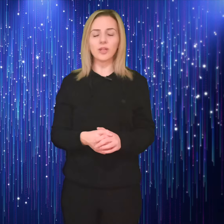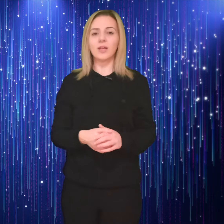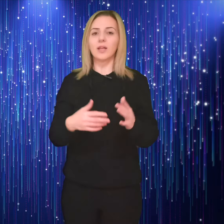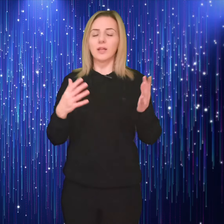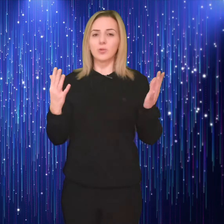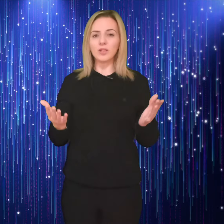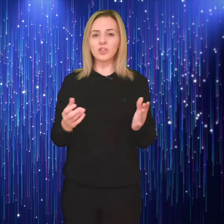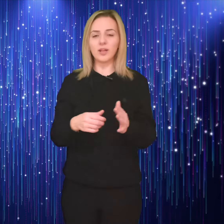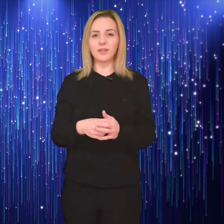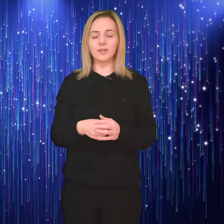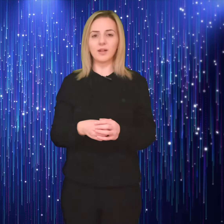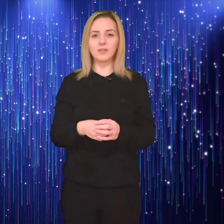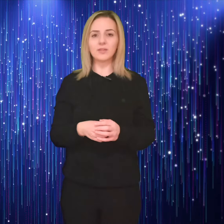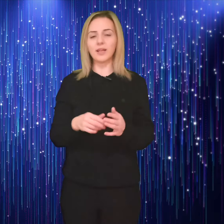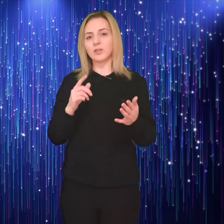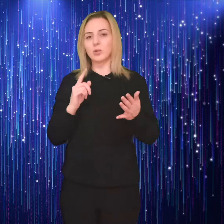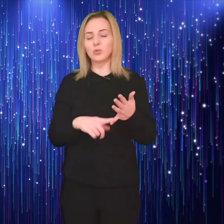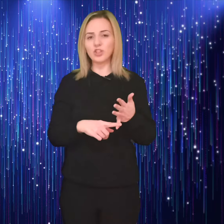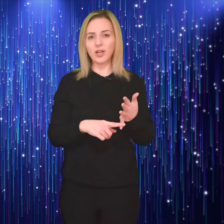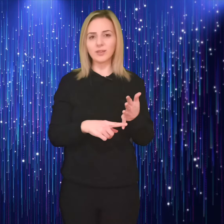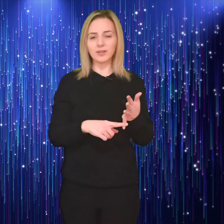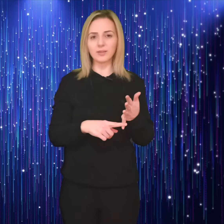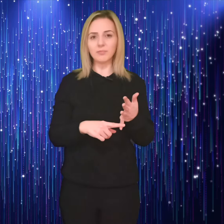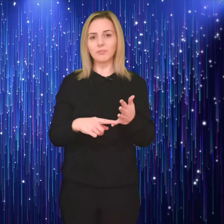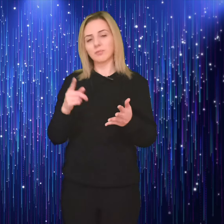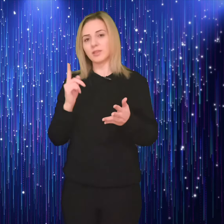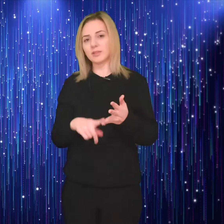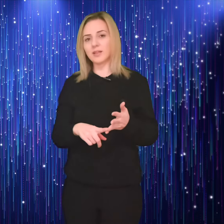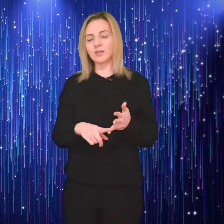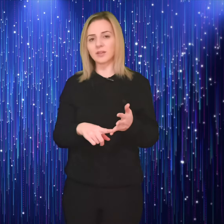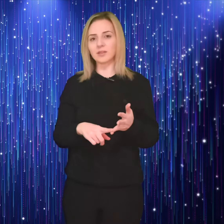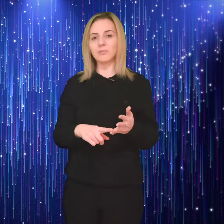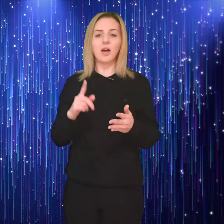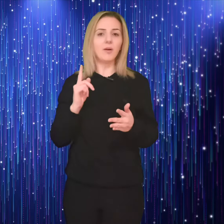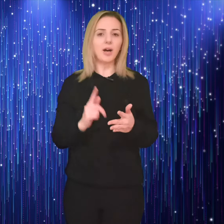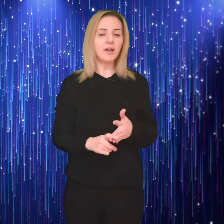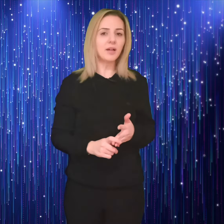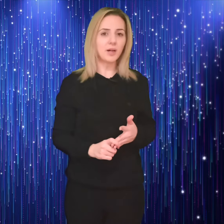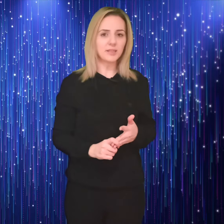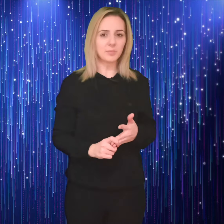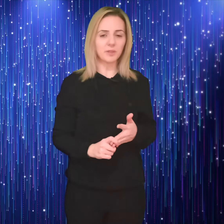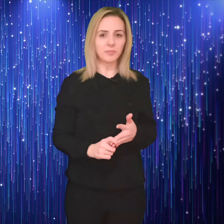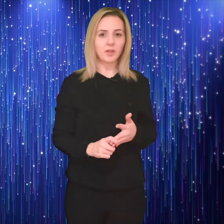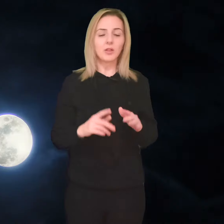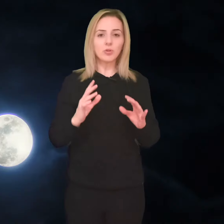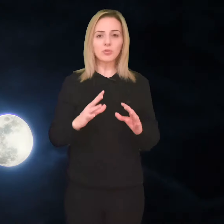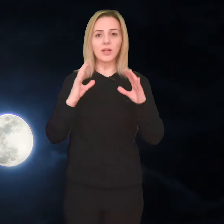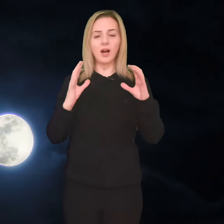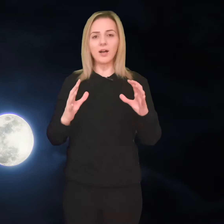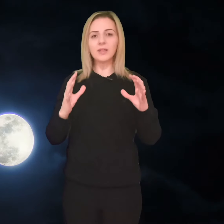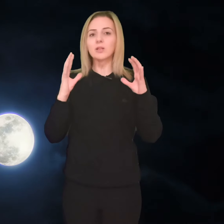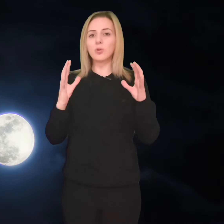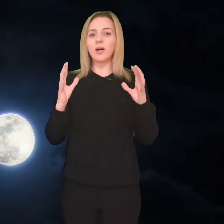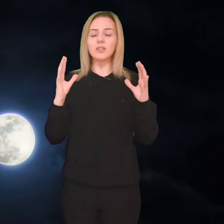az önce doğal ışık kaynaklarını anlatırken güneşi anlattım, yıldızları anlattım ama aydan bahsetmedim.